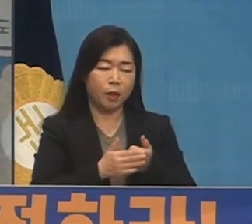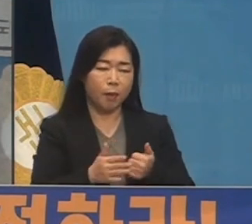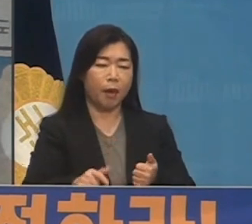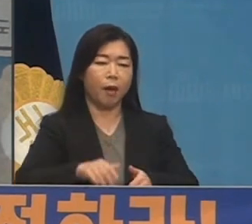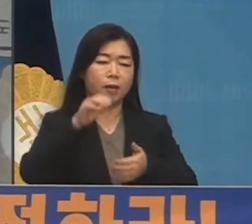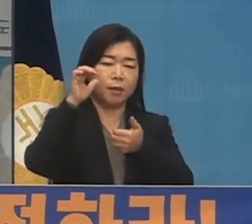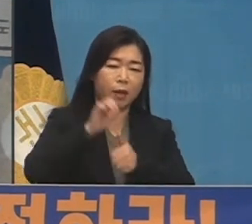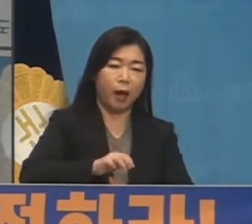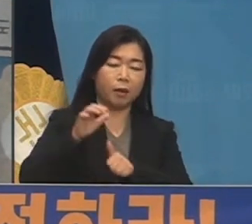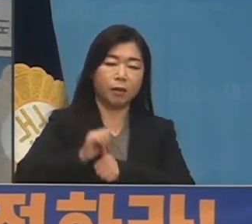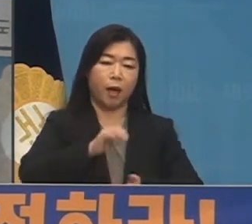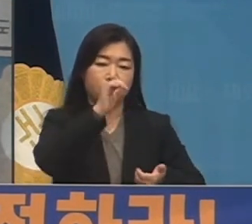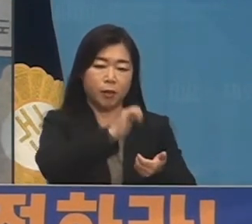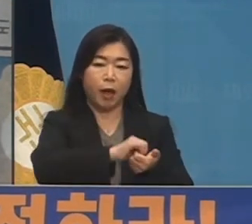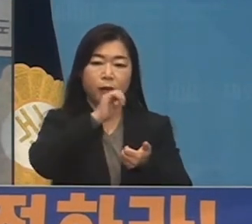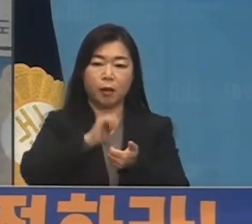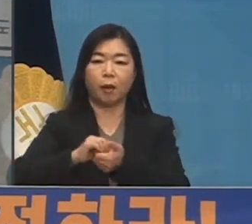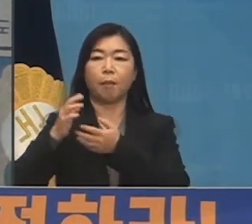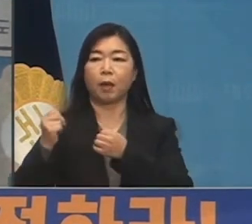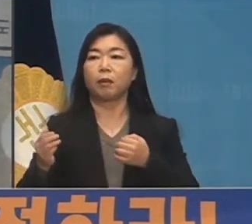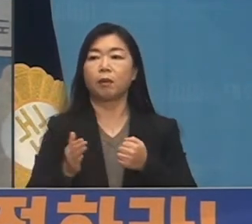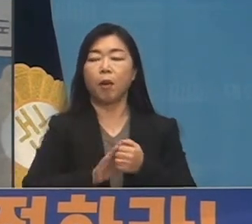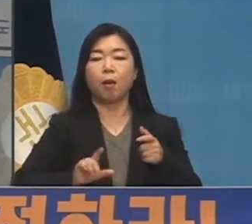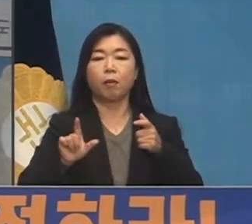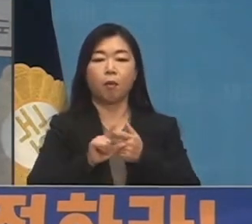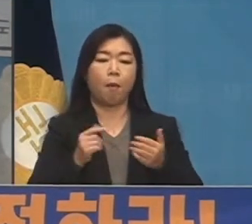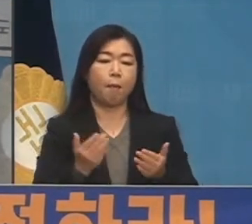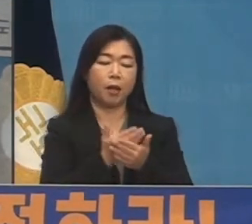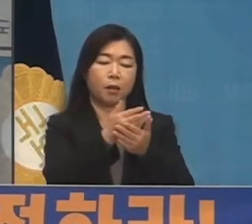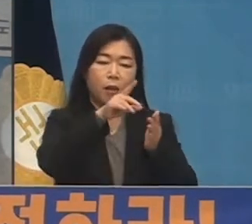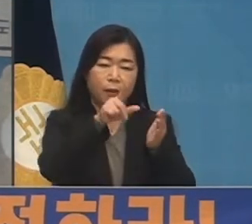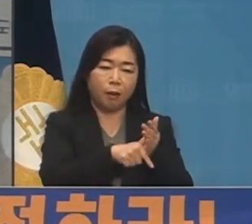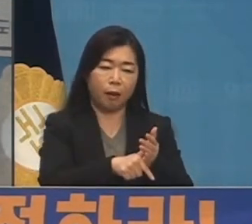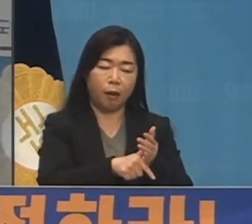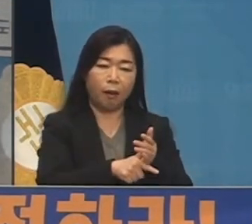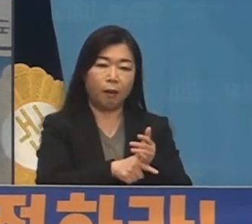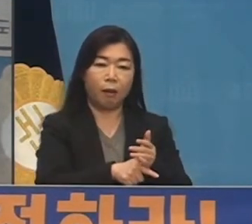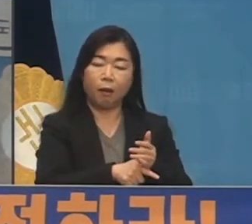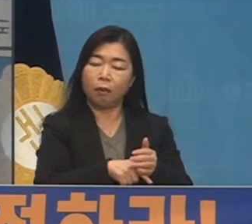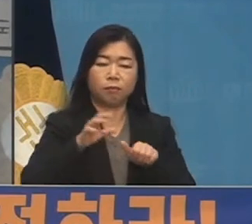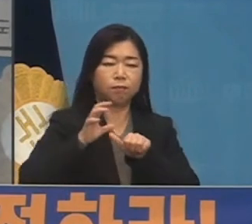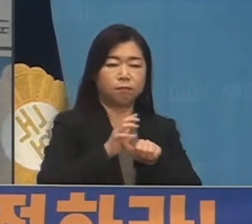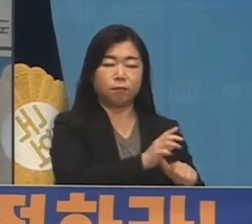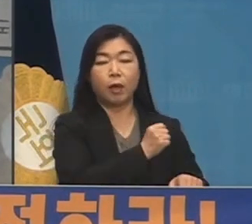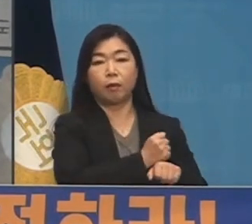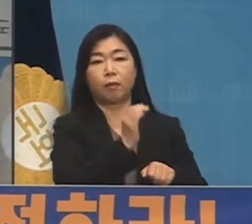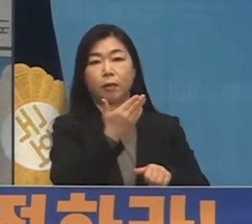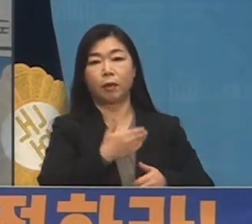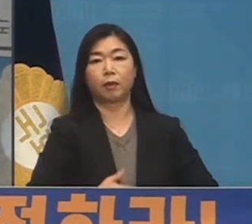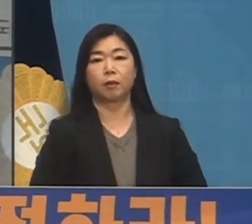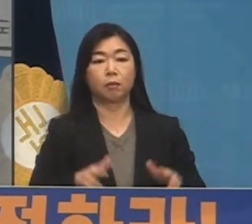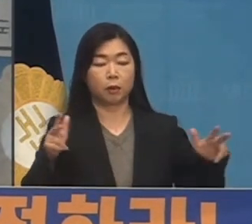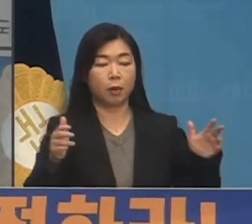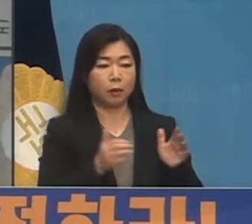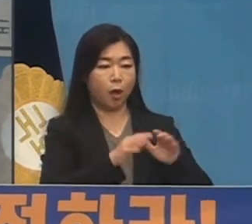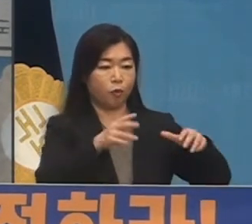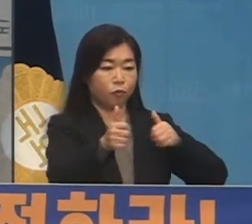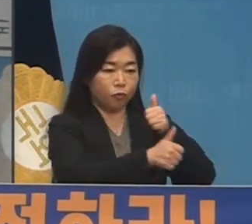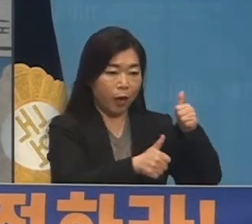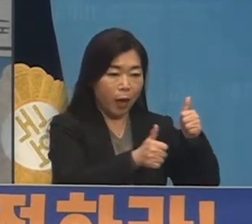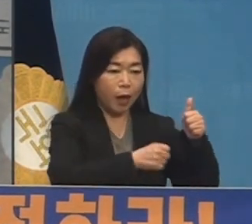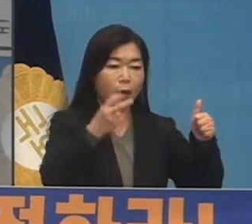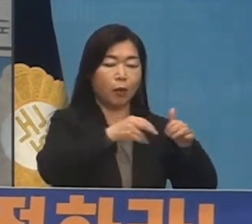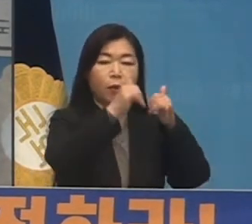많은 제약들이 한 단계 더 도약하는데 발목을 잡고 있습니다. 그동안 국회를